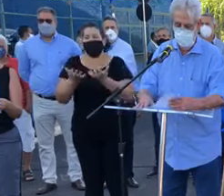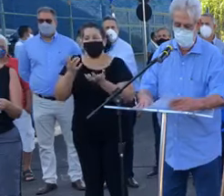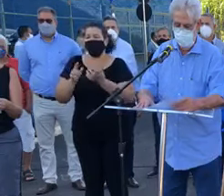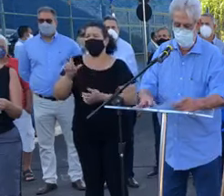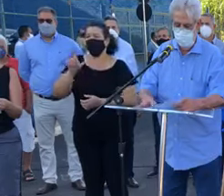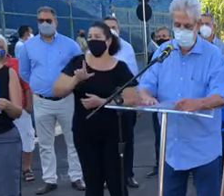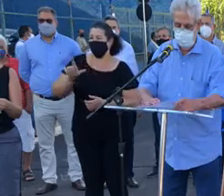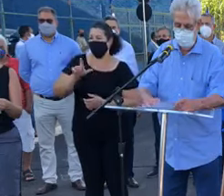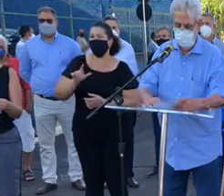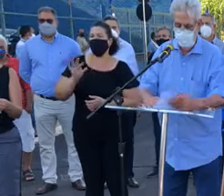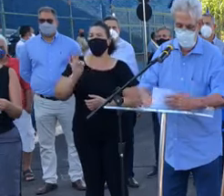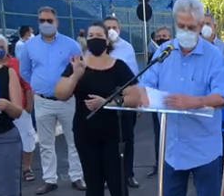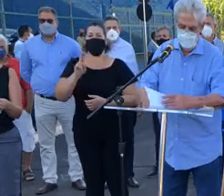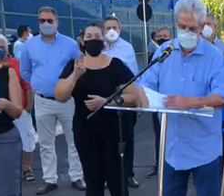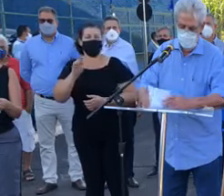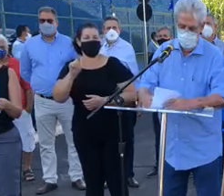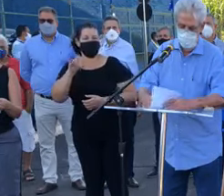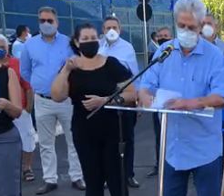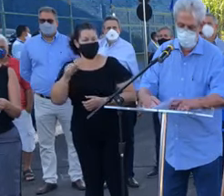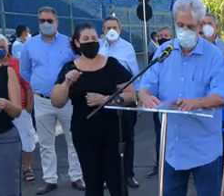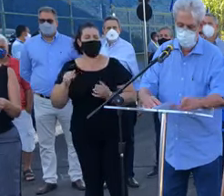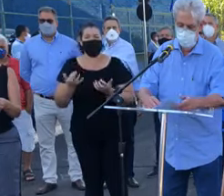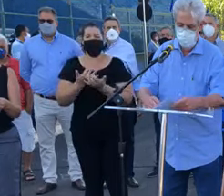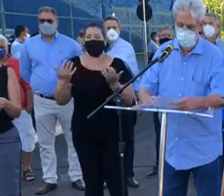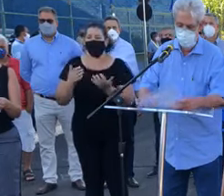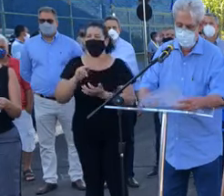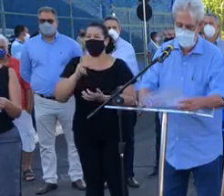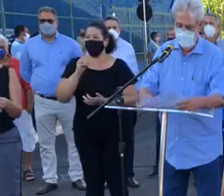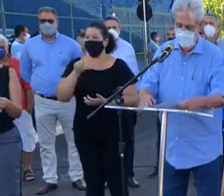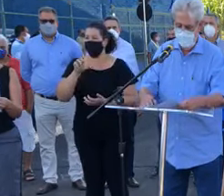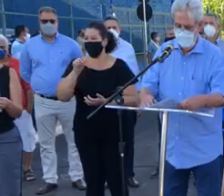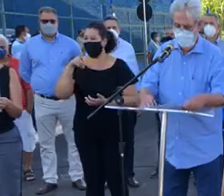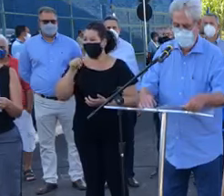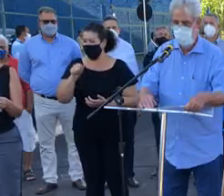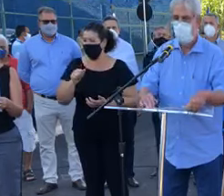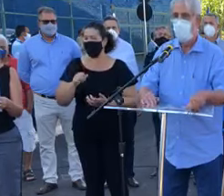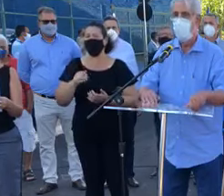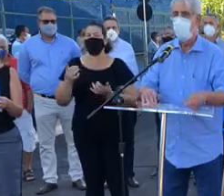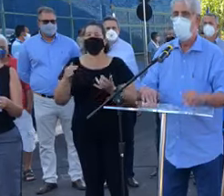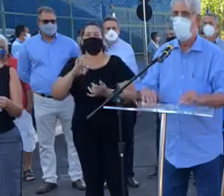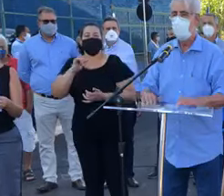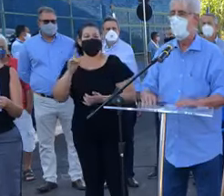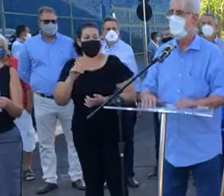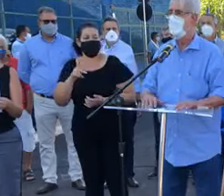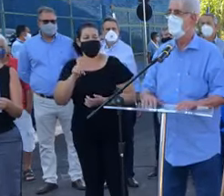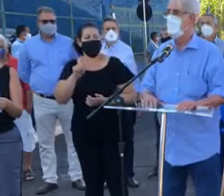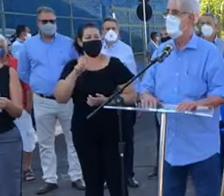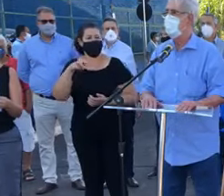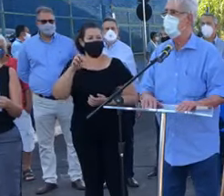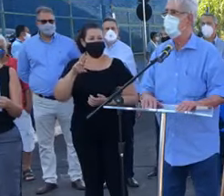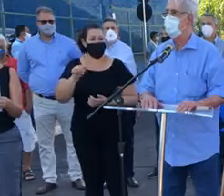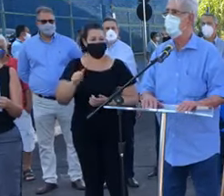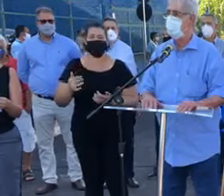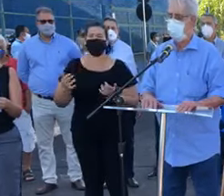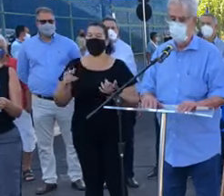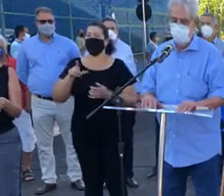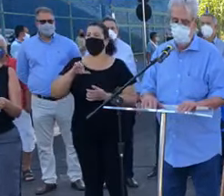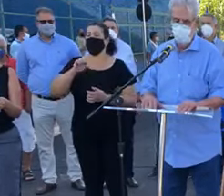Luizote, Tubalina, Jardim Holanda, Jardim das Palmeiras, São Lucas, Jardim